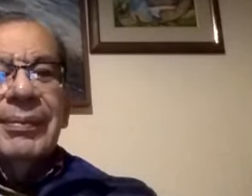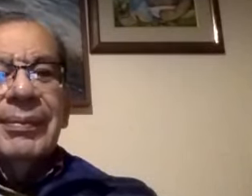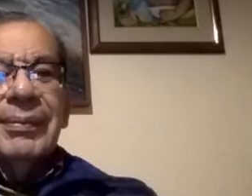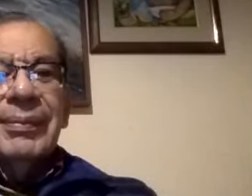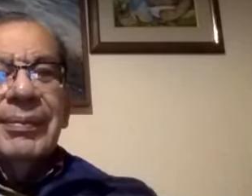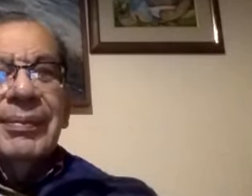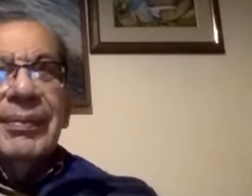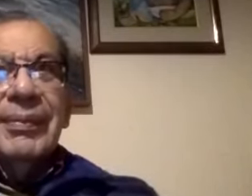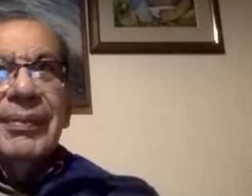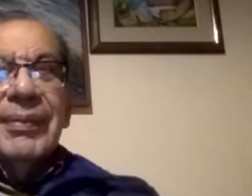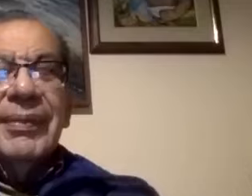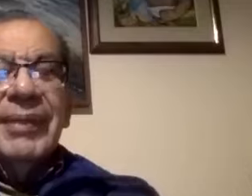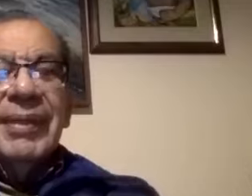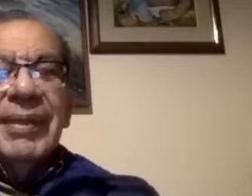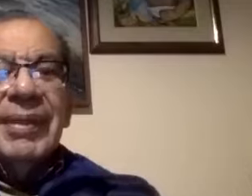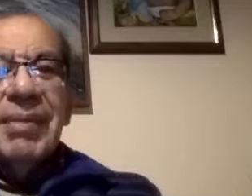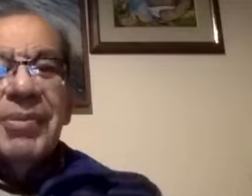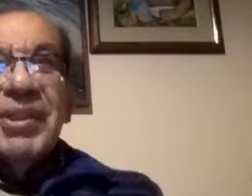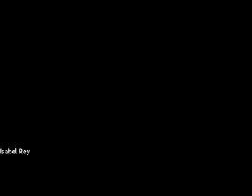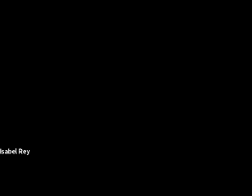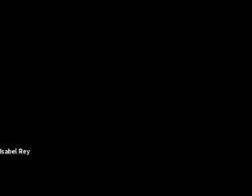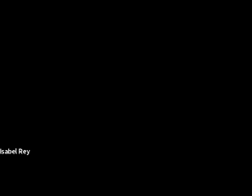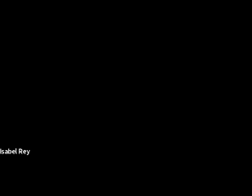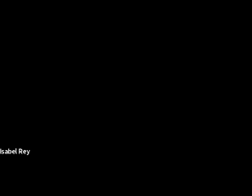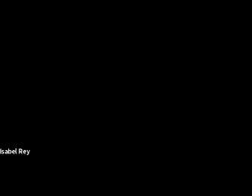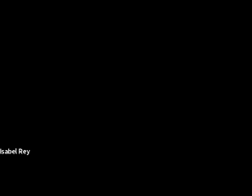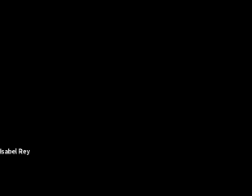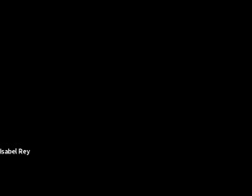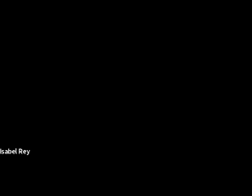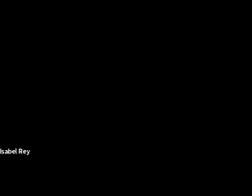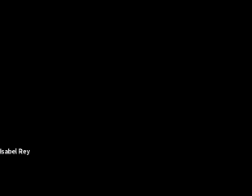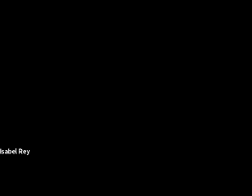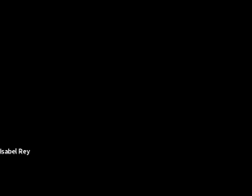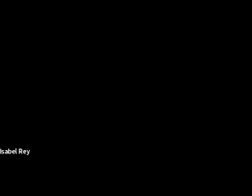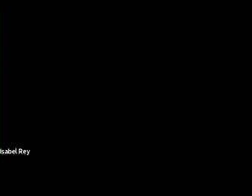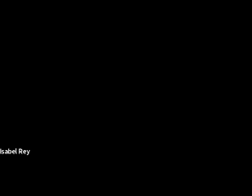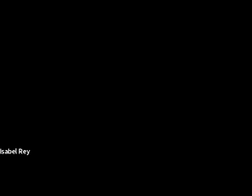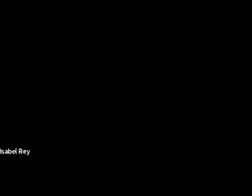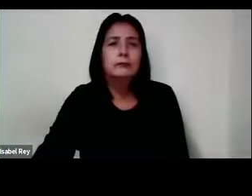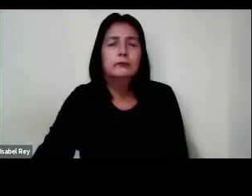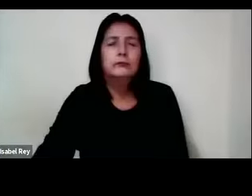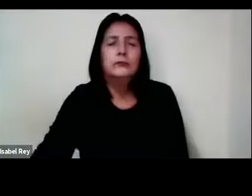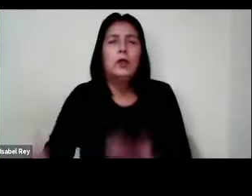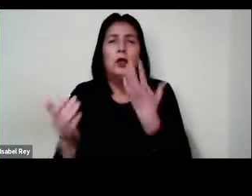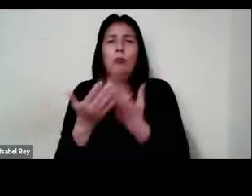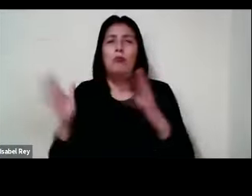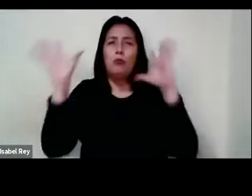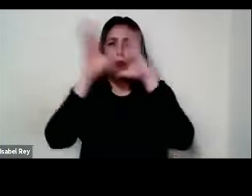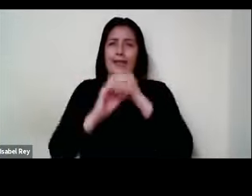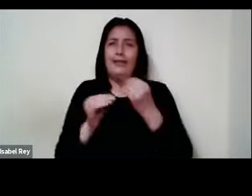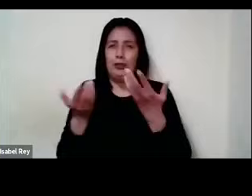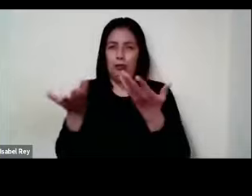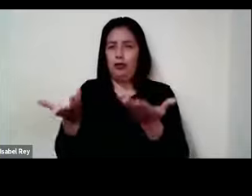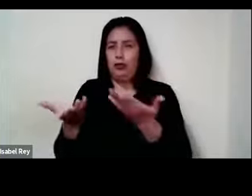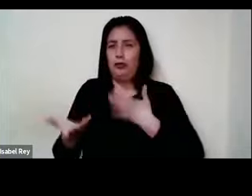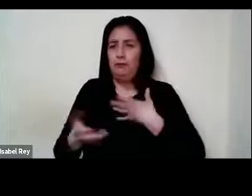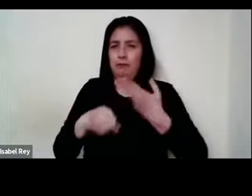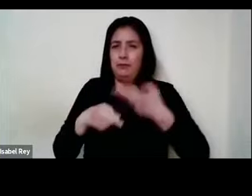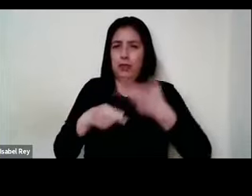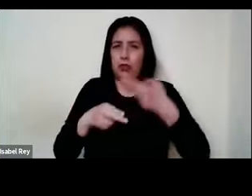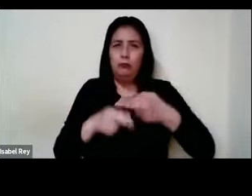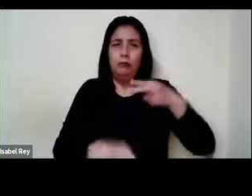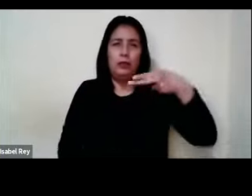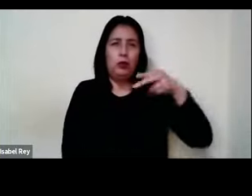conversatorio. Adelante, Hugo. Muchas gracias. Muy buenas noches. Permítanme presentarme. Mi nombre es Hugo Díaz, como se ha